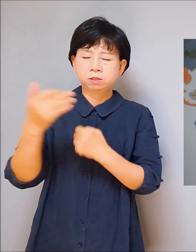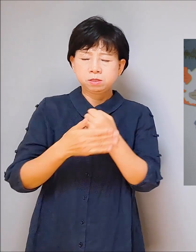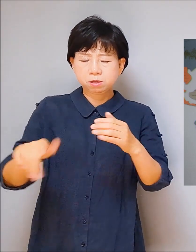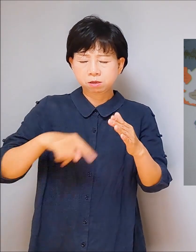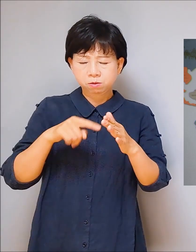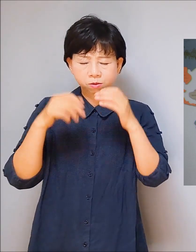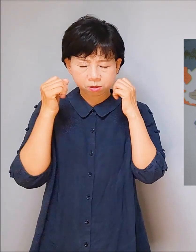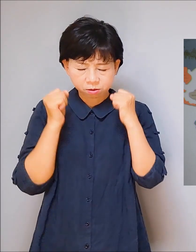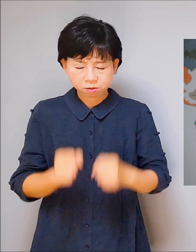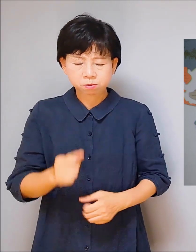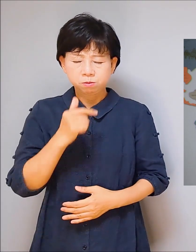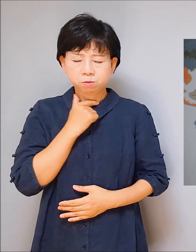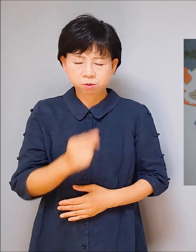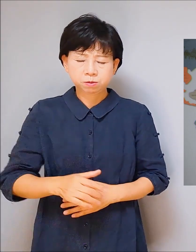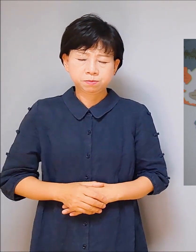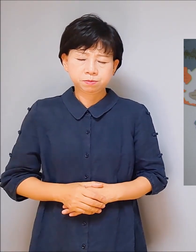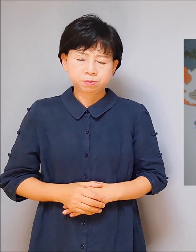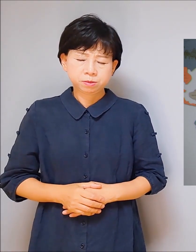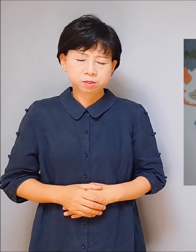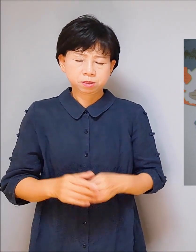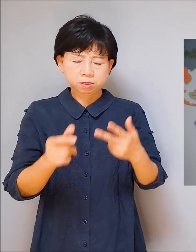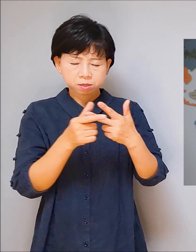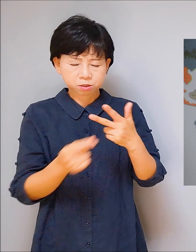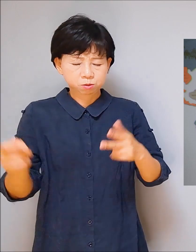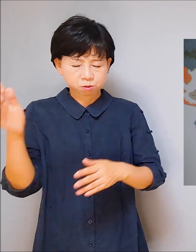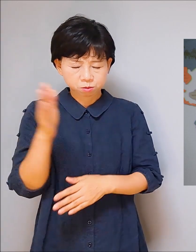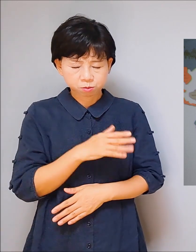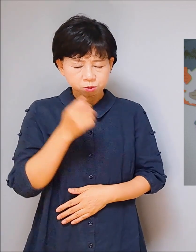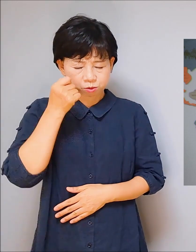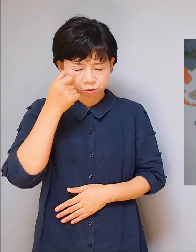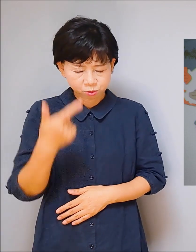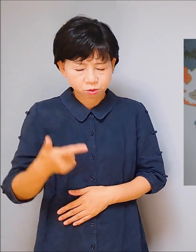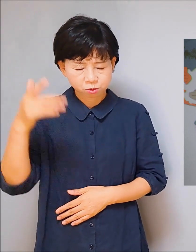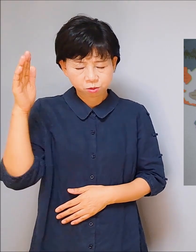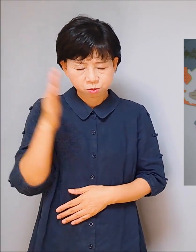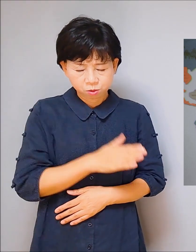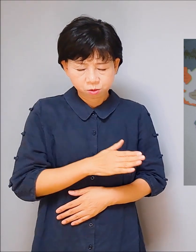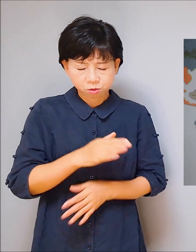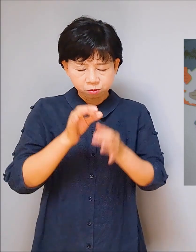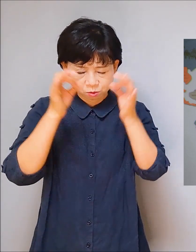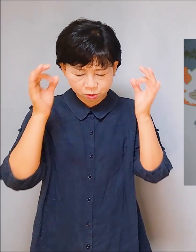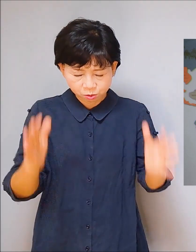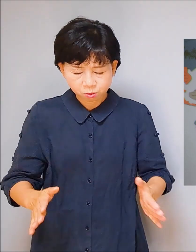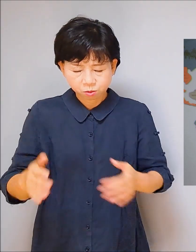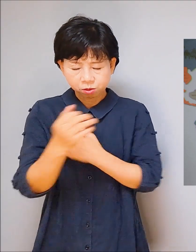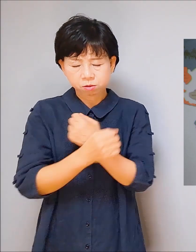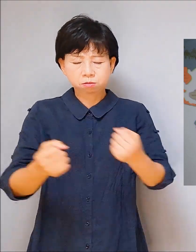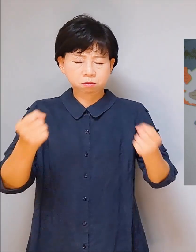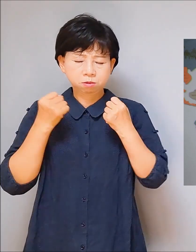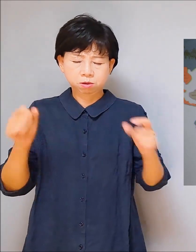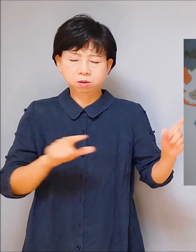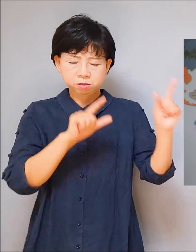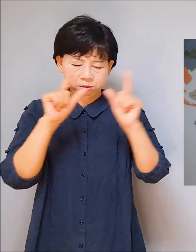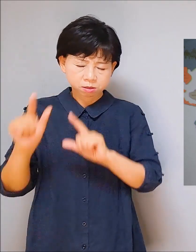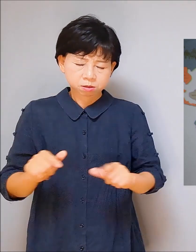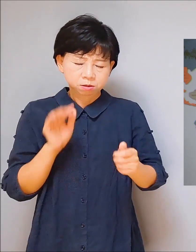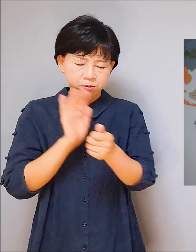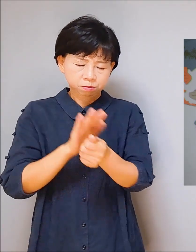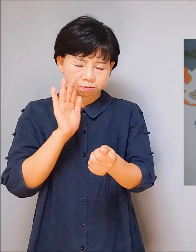거할 수 있기를 원합니다. 7월부터 남은 6개월 동안 더 건강한 믿음으로 살아갈 수 있도록